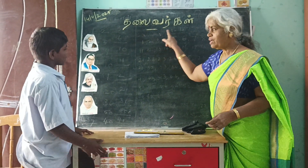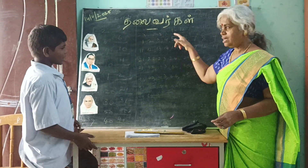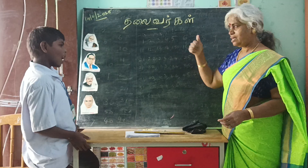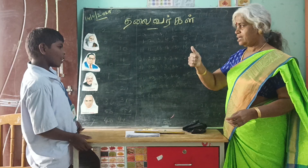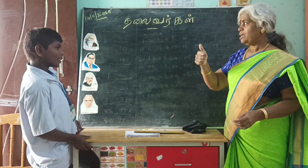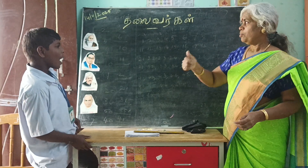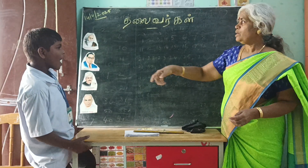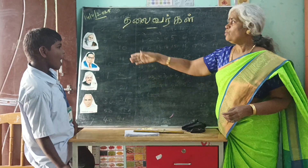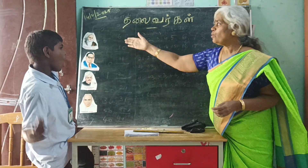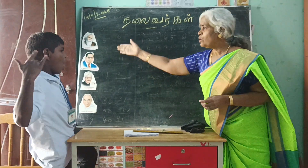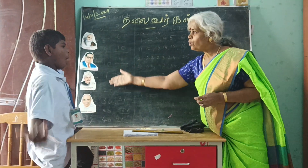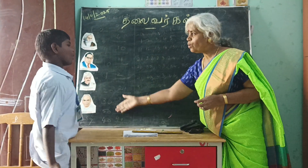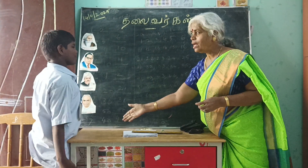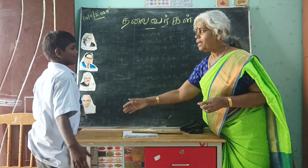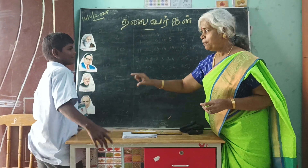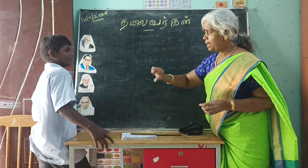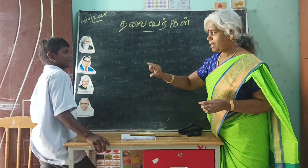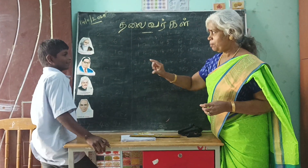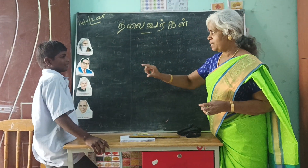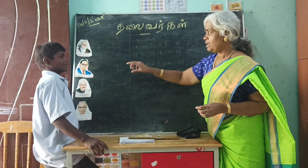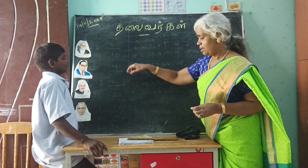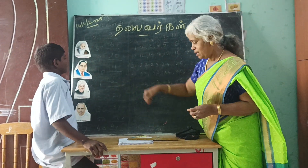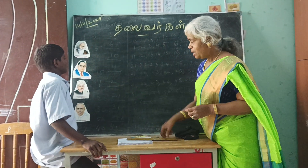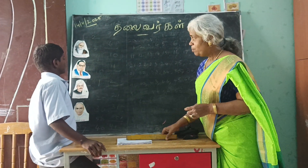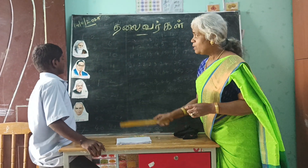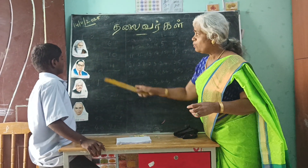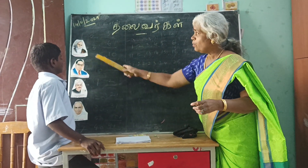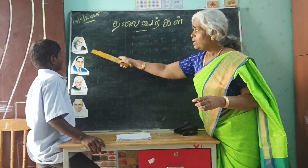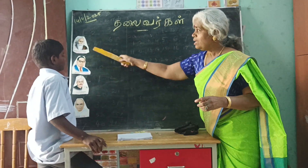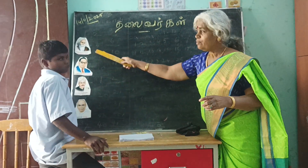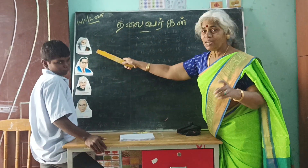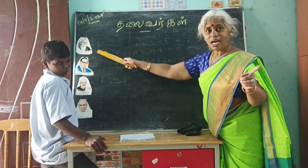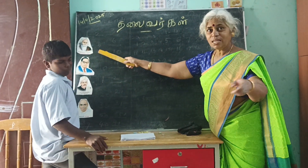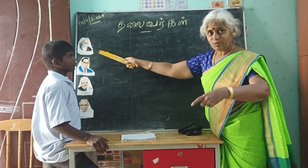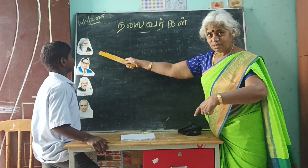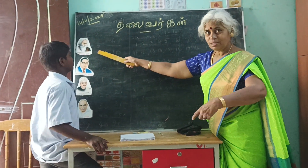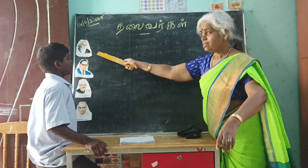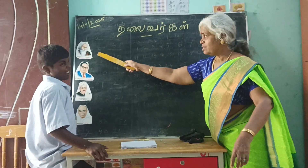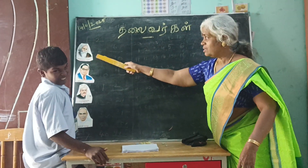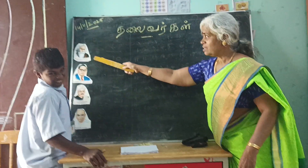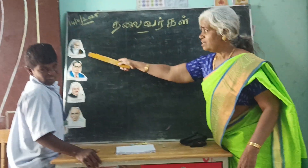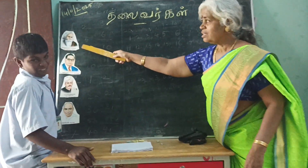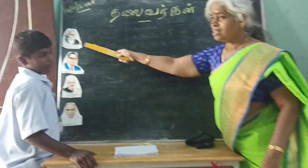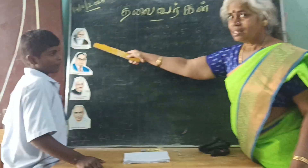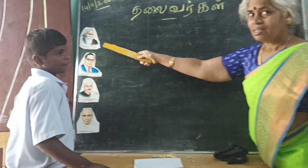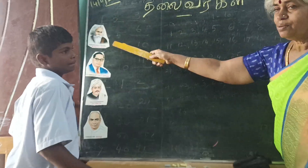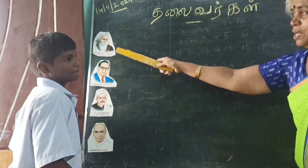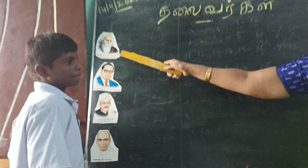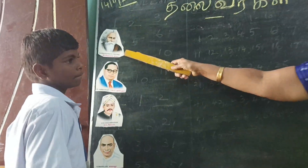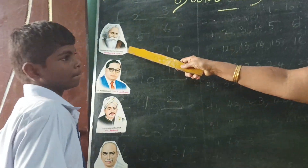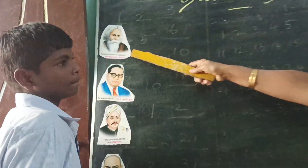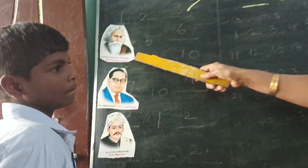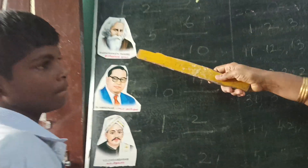தலைவர்கள். இவங்களோட பெயர்லாம் படிக்கணும். இப்போ இவர் யார்? இவர் யார் பாரு.